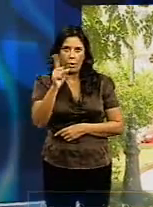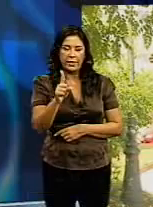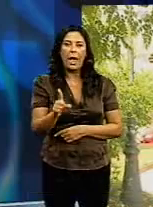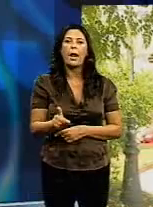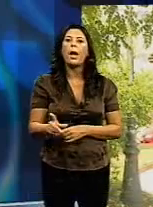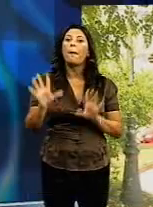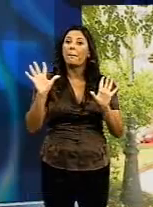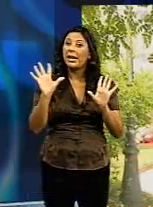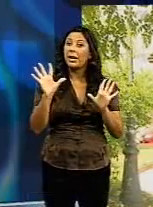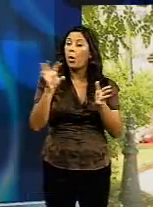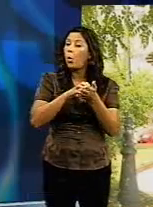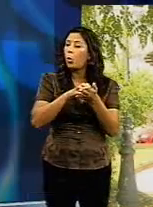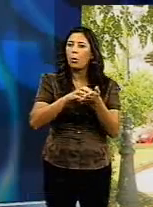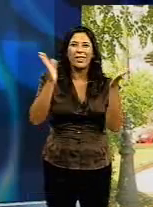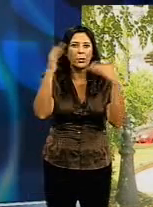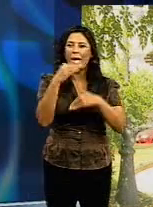Pero sin duda